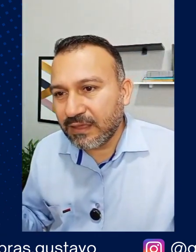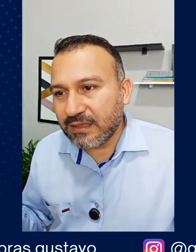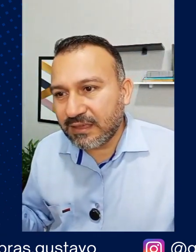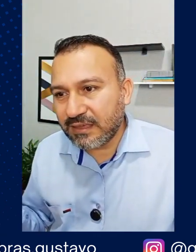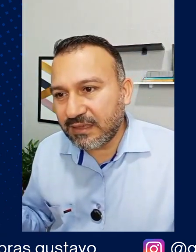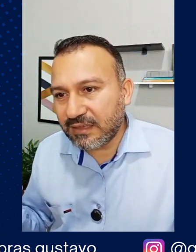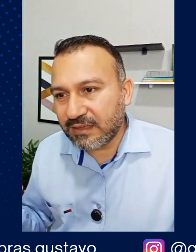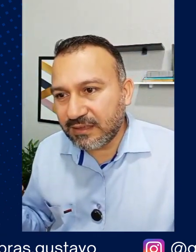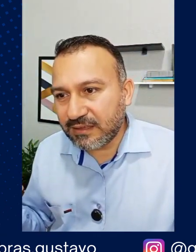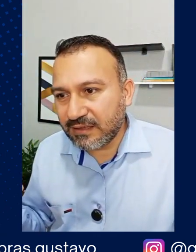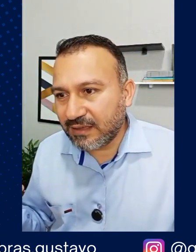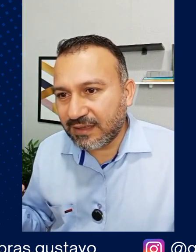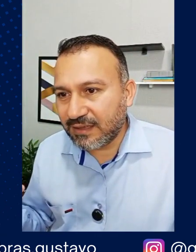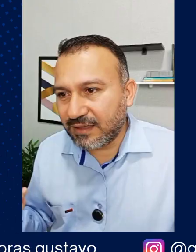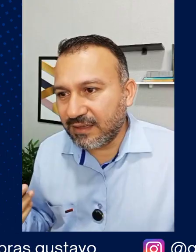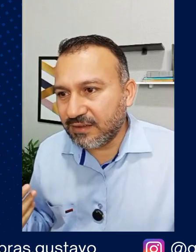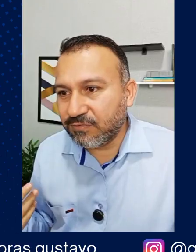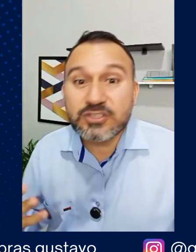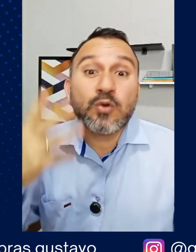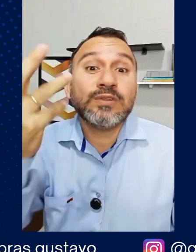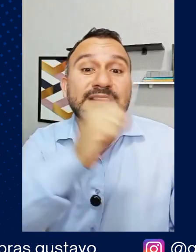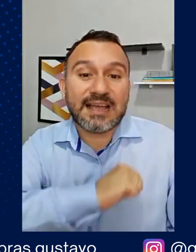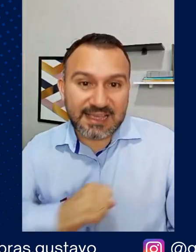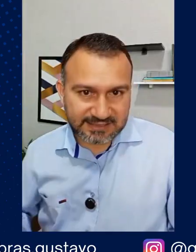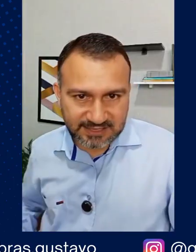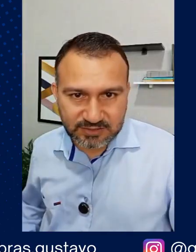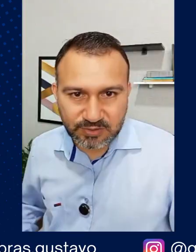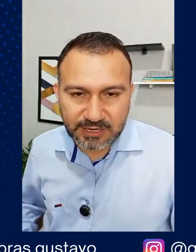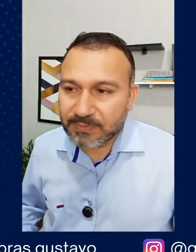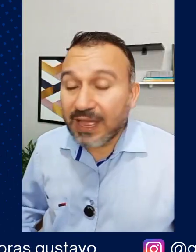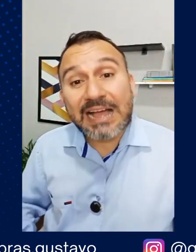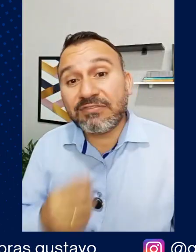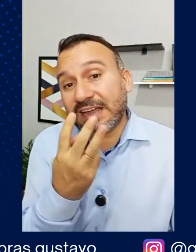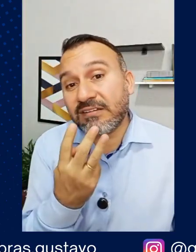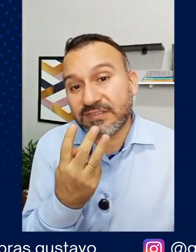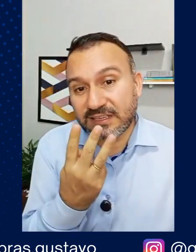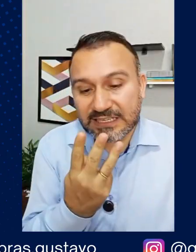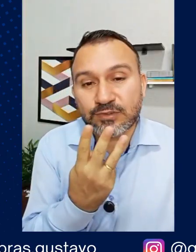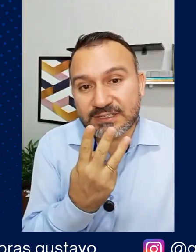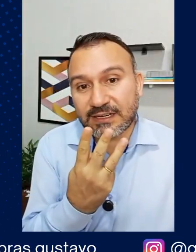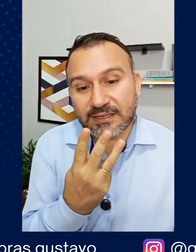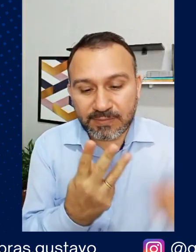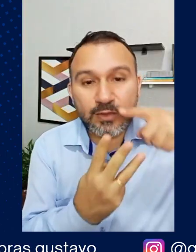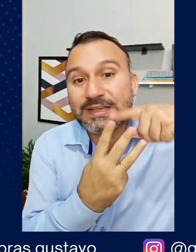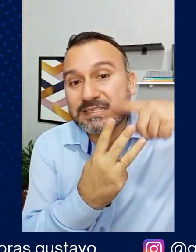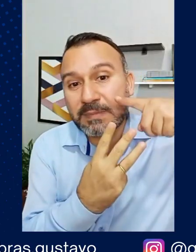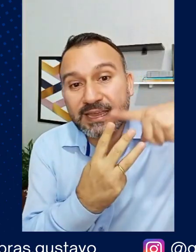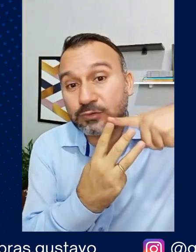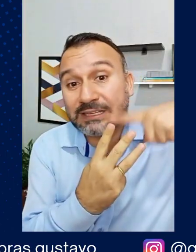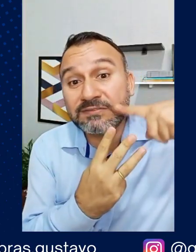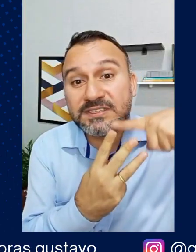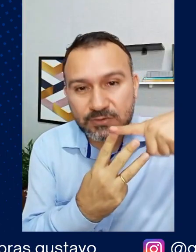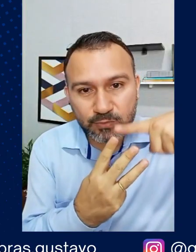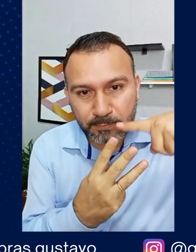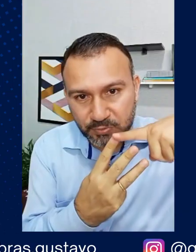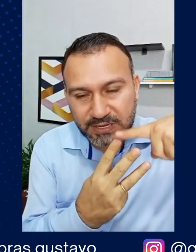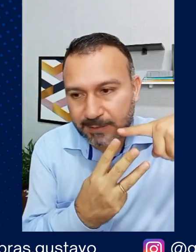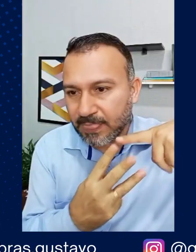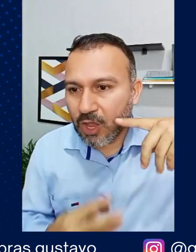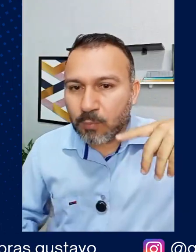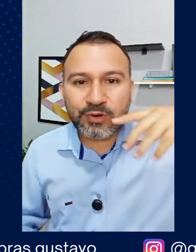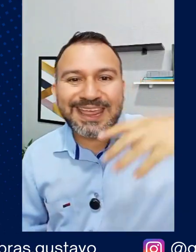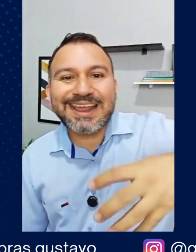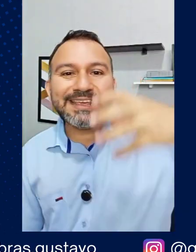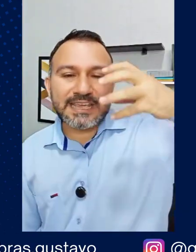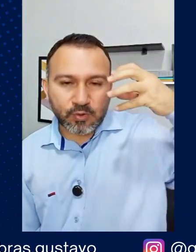Flávia que fosse contar essa história. A Flávia ia usar também um aspecto da visão. Por